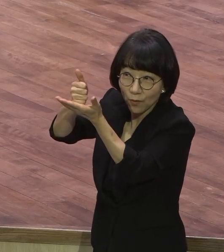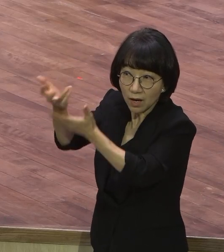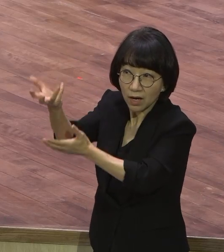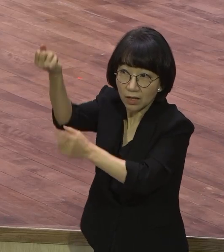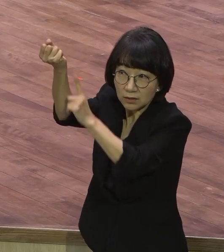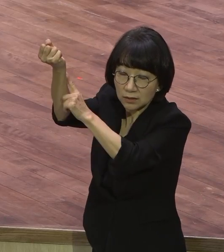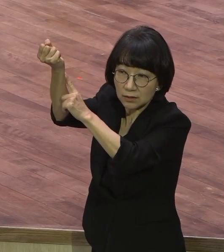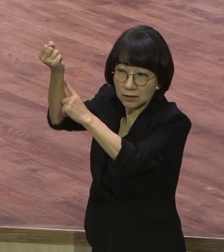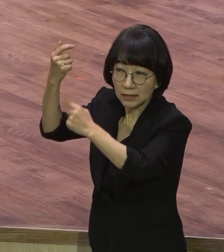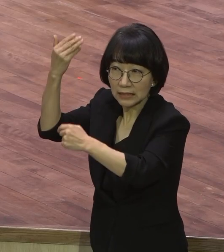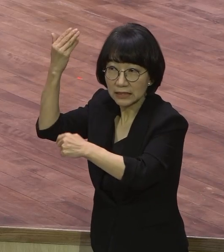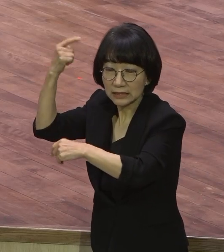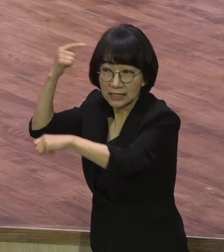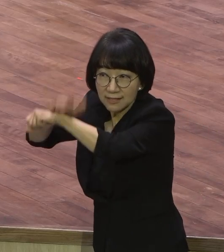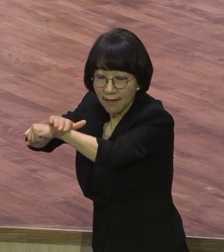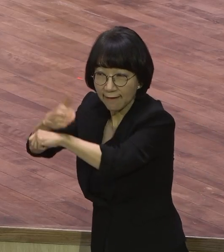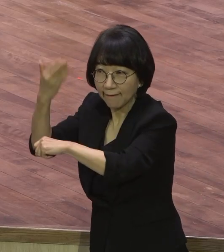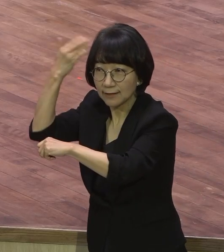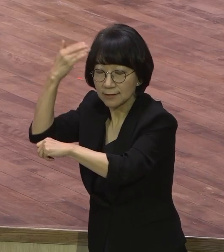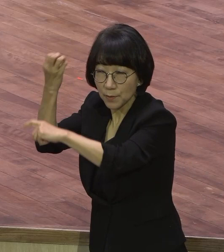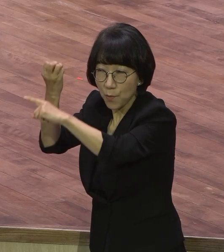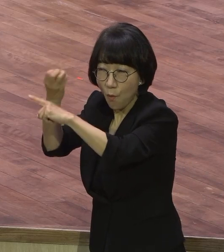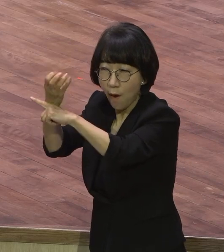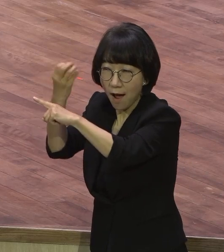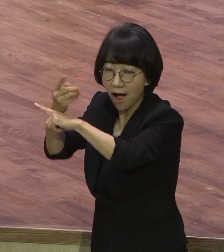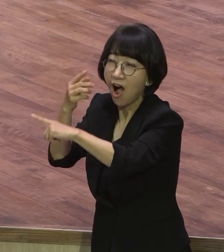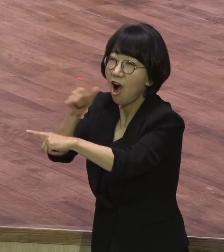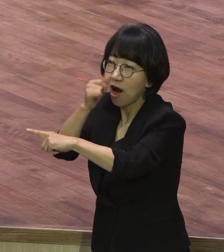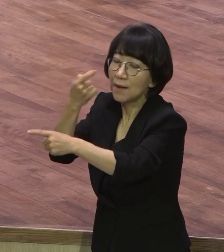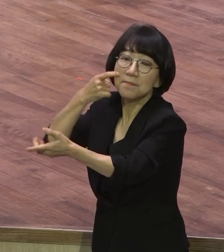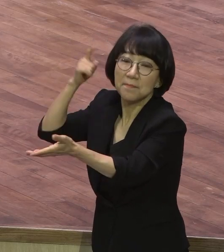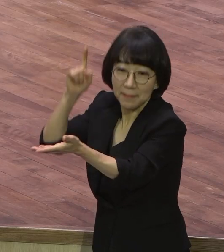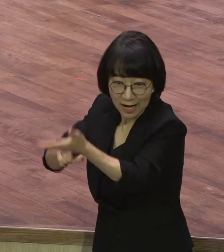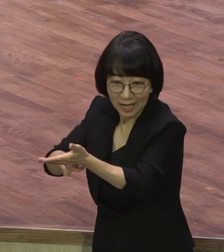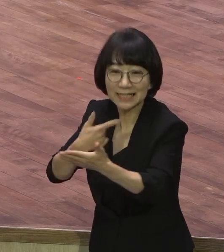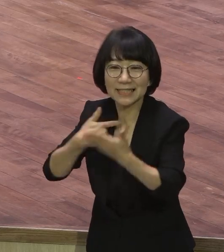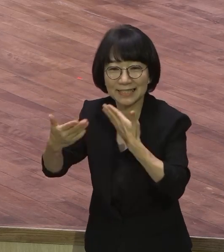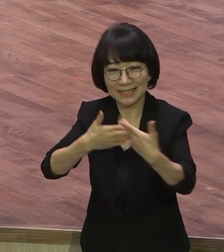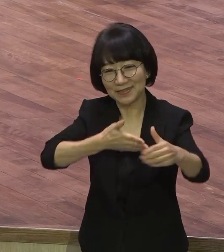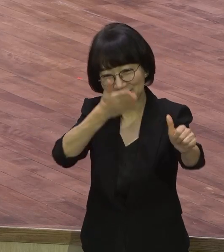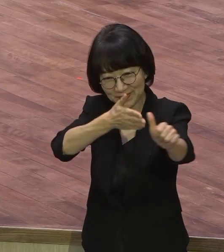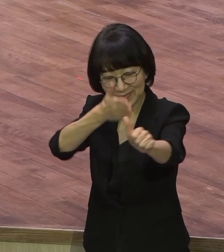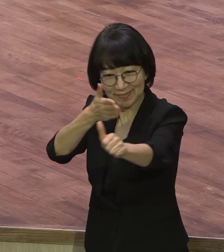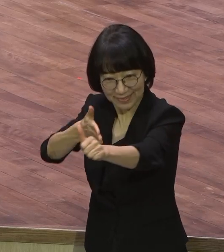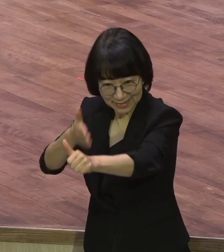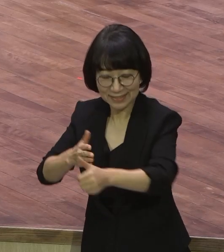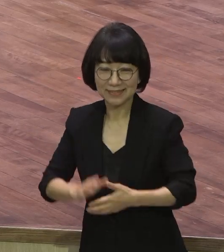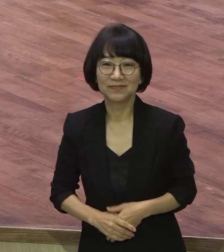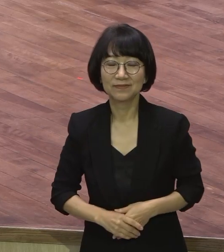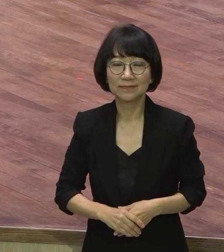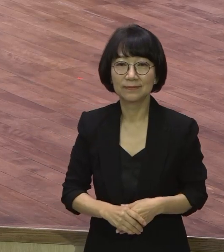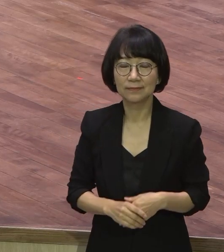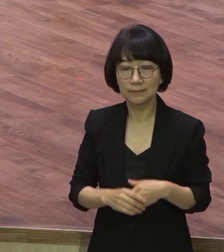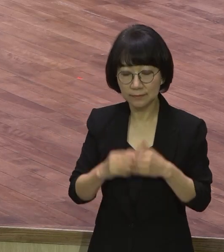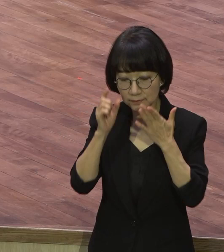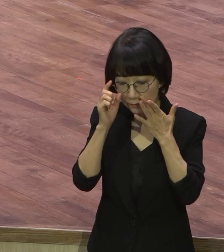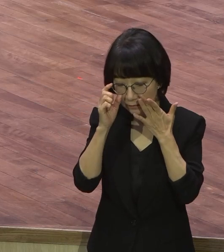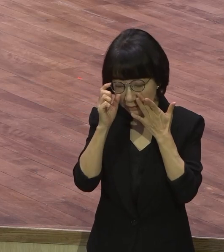보아 감추인 것을 발견하시기 바랍니다. 그런 축복을 체험하는 시간표가 되기를 제목으로 축복합니다.